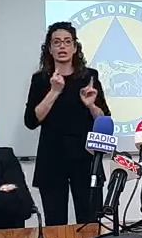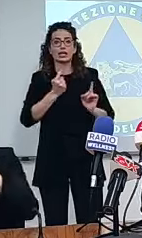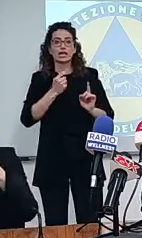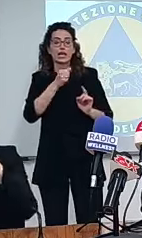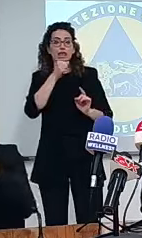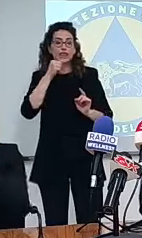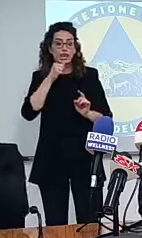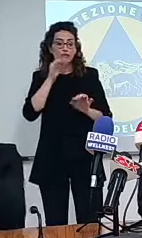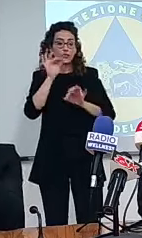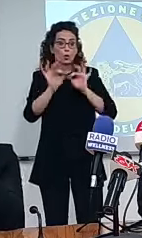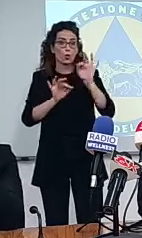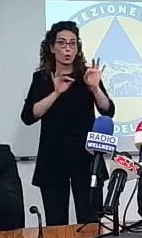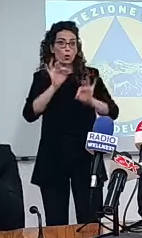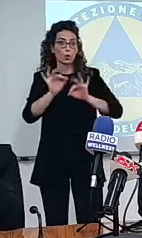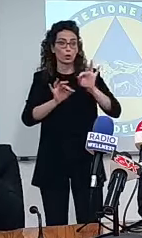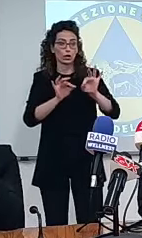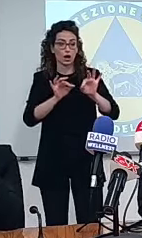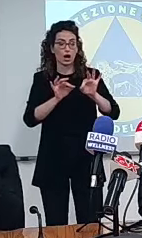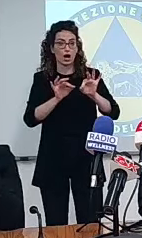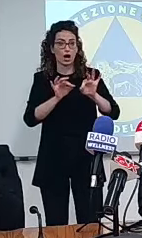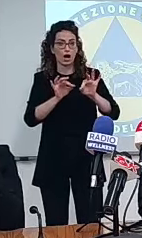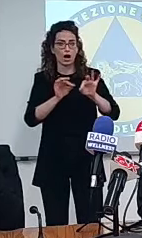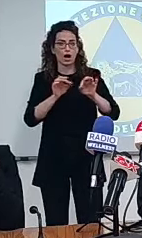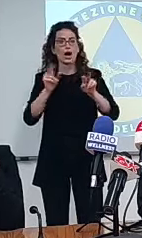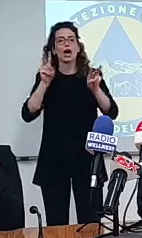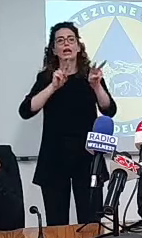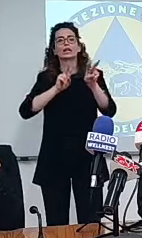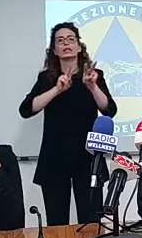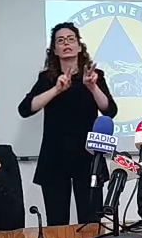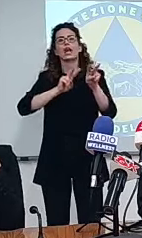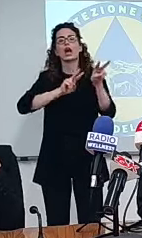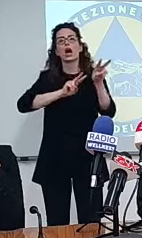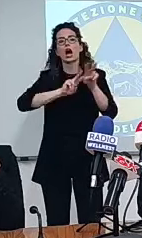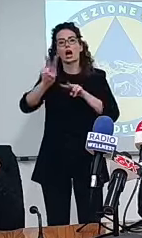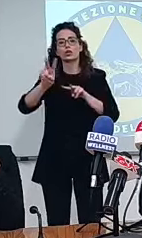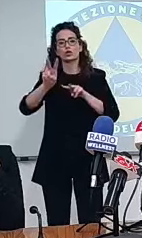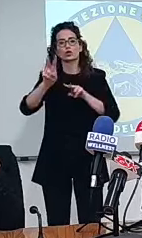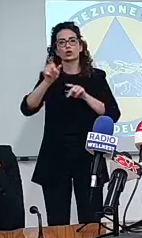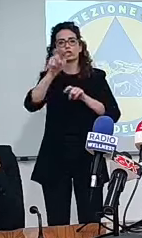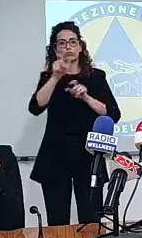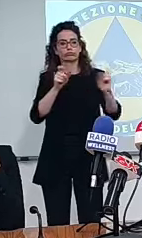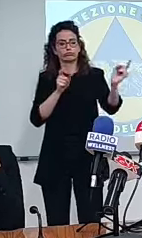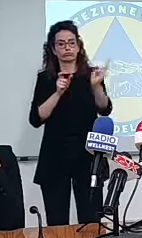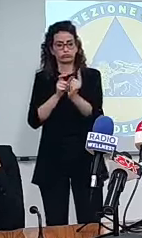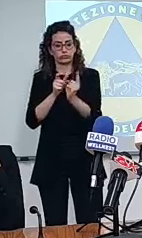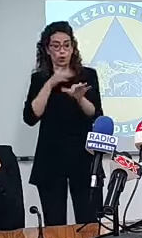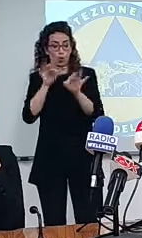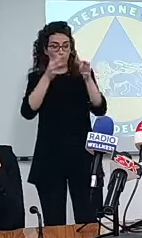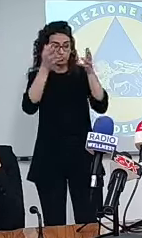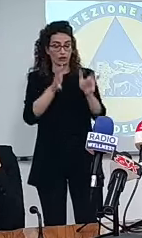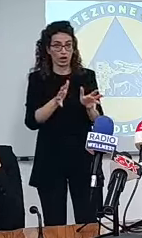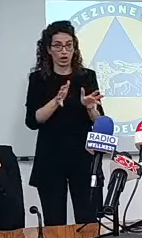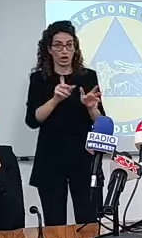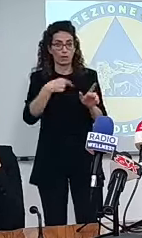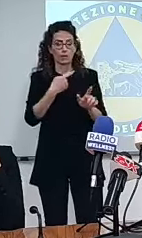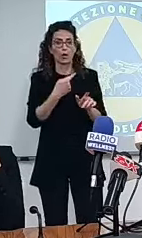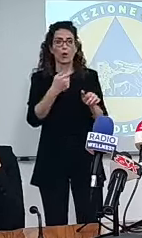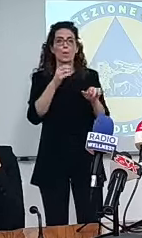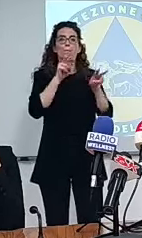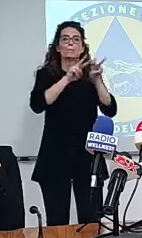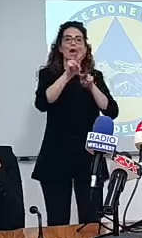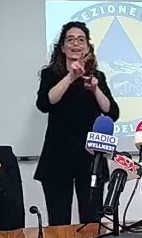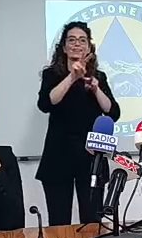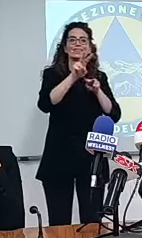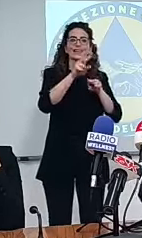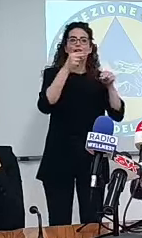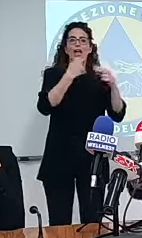paese, diciamo, ospitante che pratica le cure verrà rimborsato dal paese di residenza del cittadino.